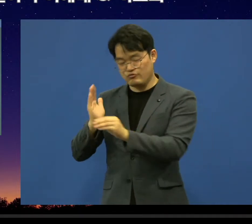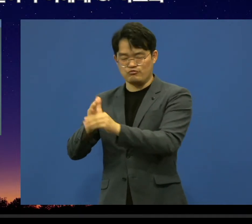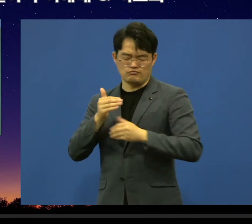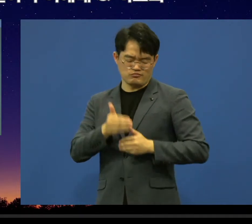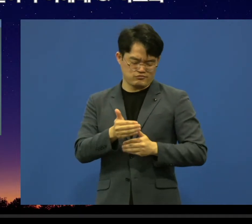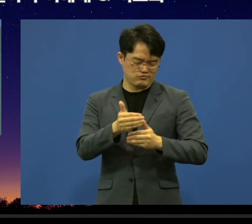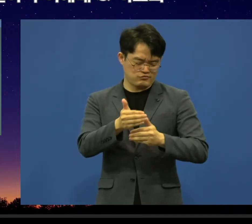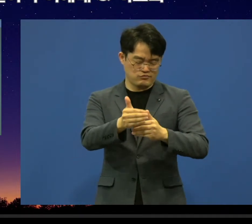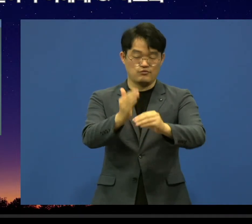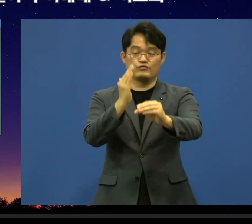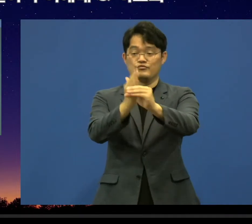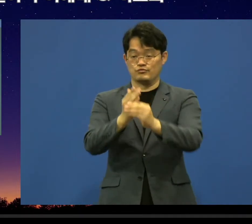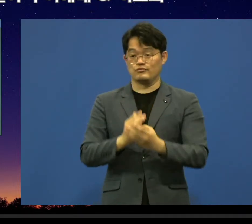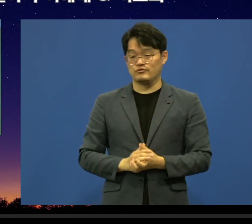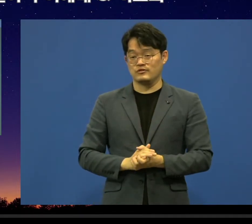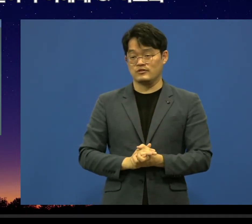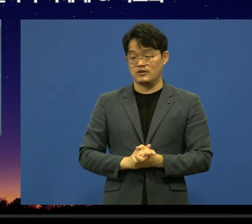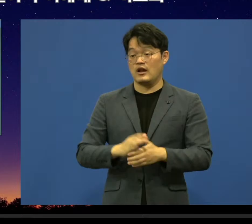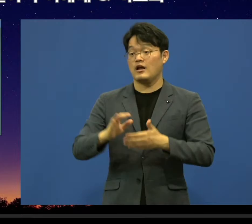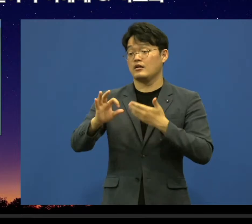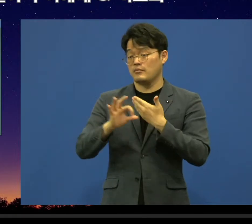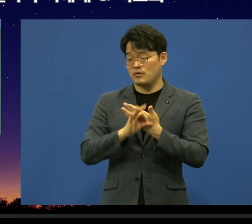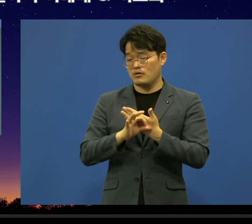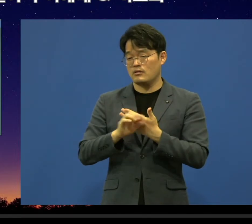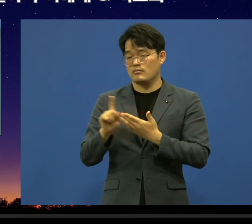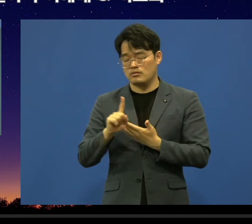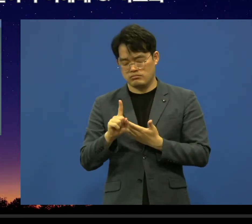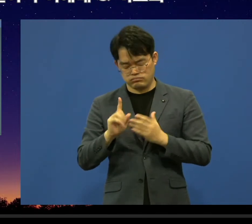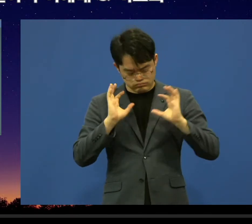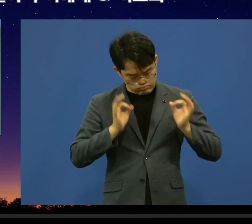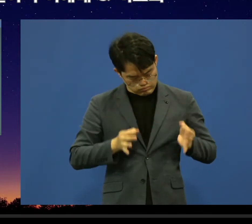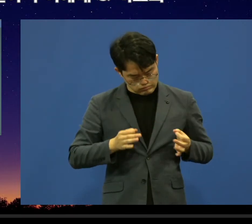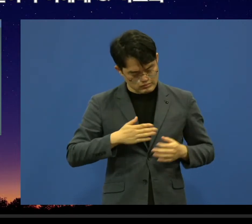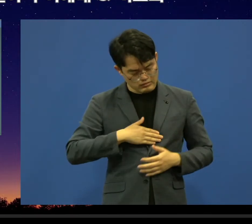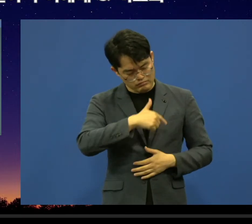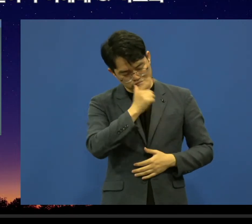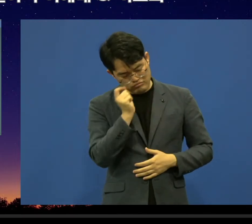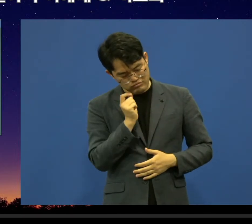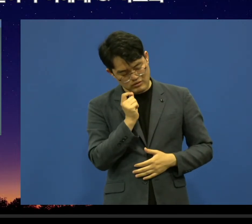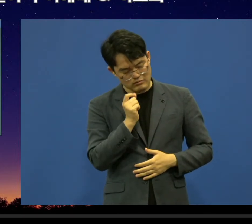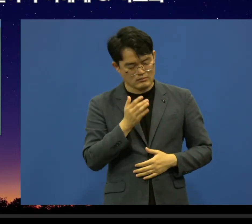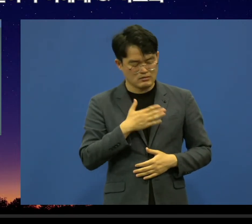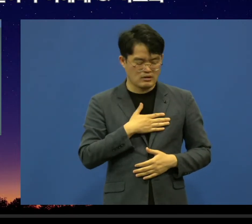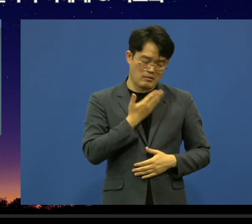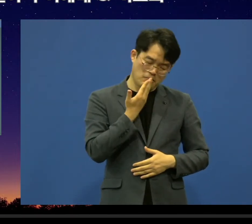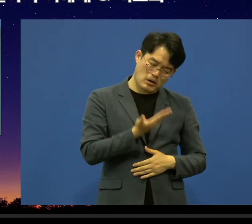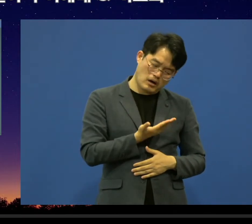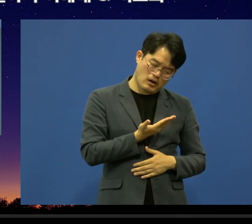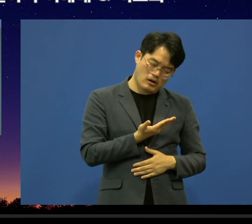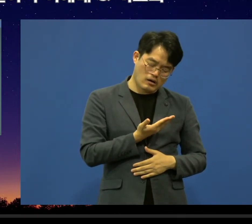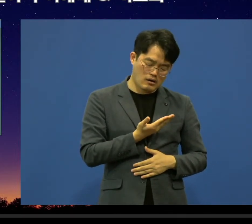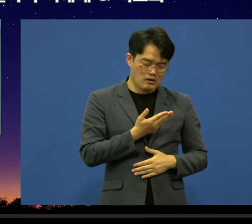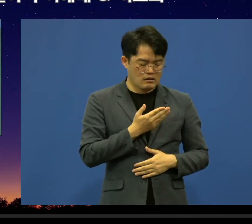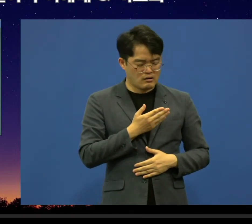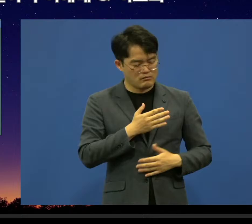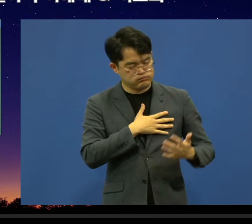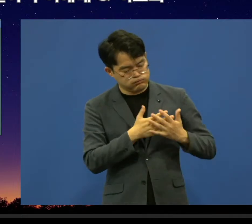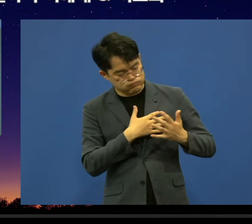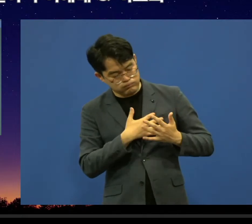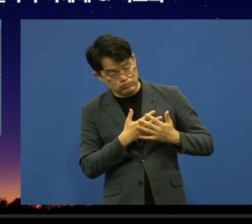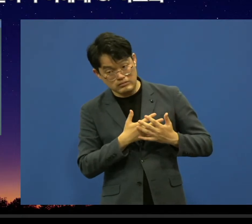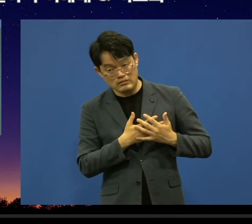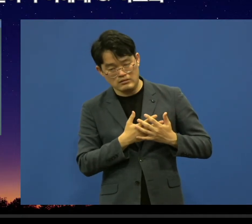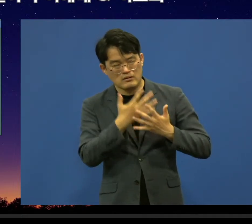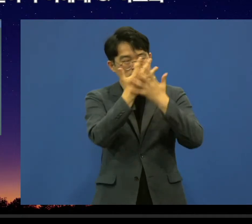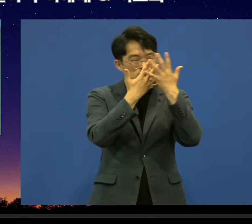동안 특별한 일은 일어나지 않고 부족해 보입니다. 그러나 여러분, 때가 되면 확연히 다른